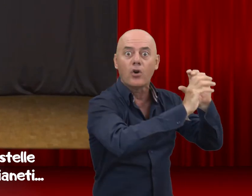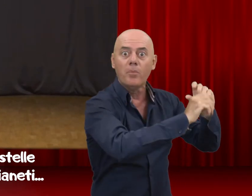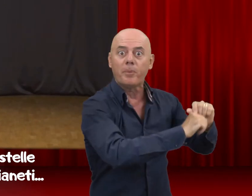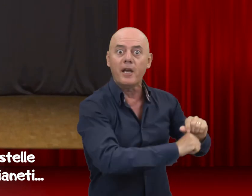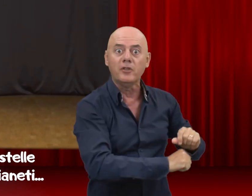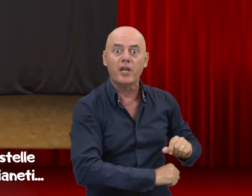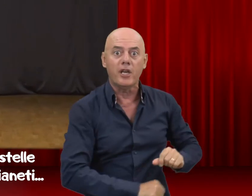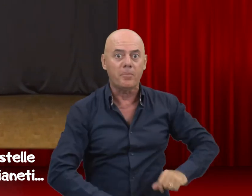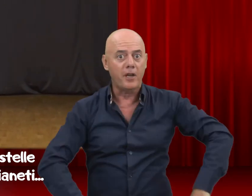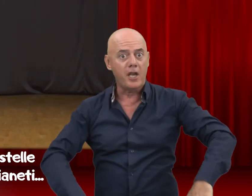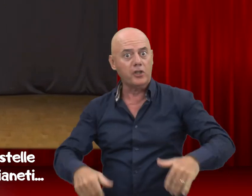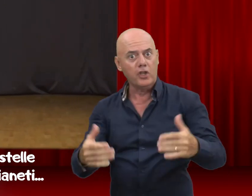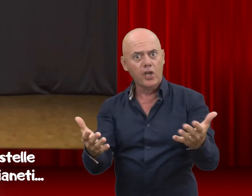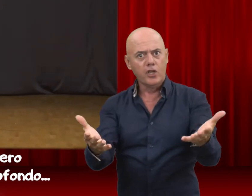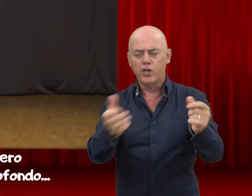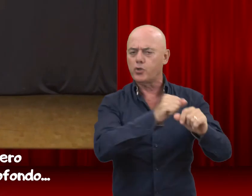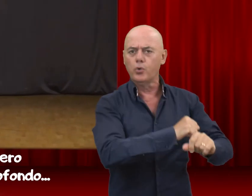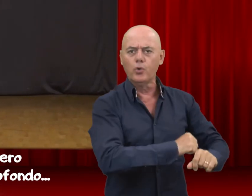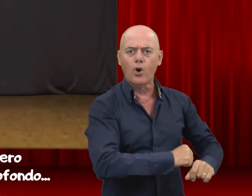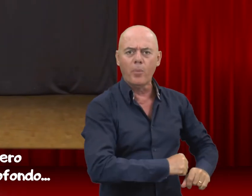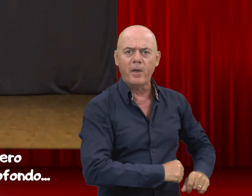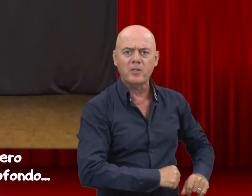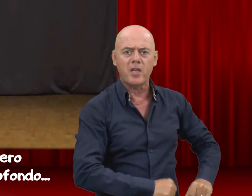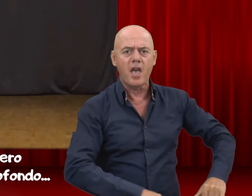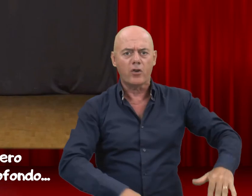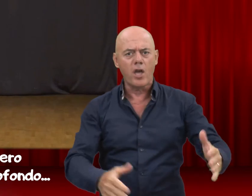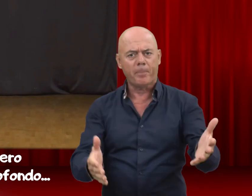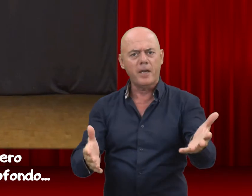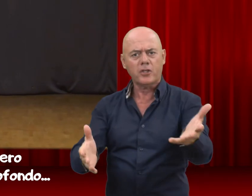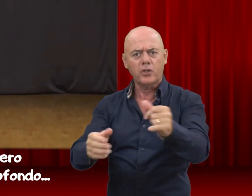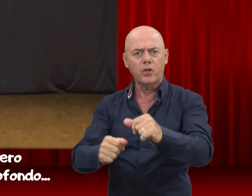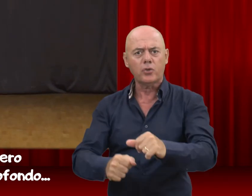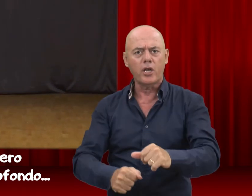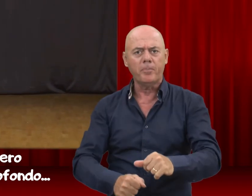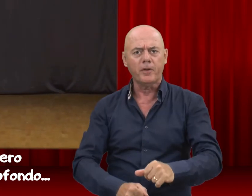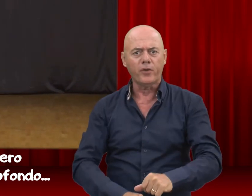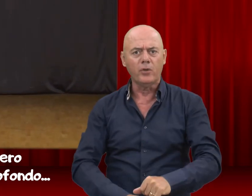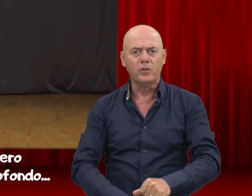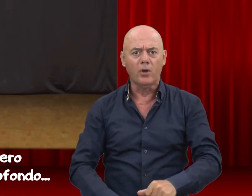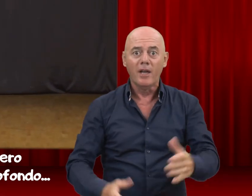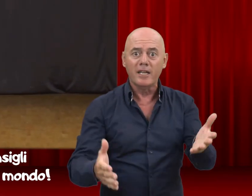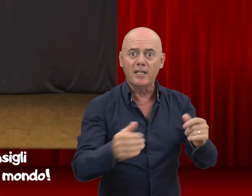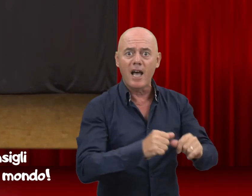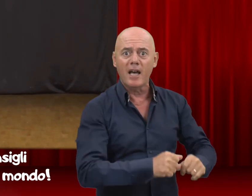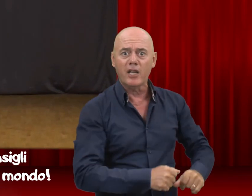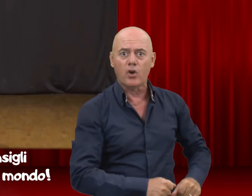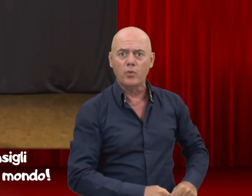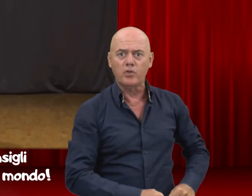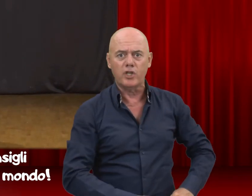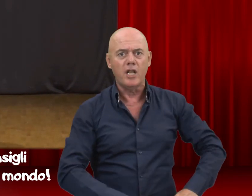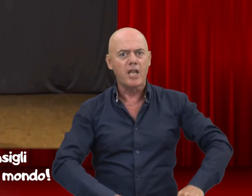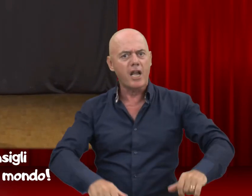stelle comprende i pianeti, il suo pensiero è prezioso e profondo, nel